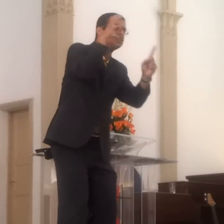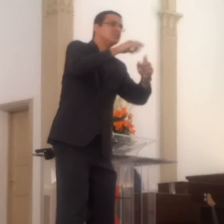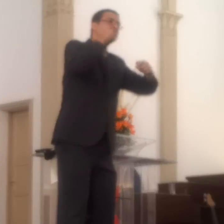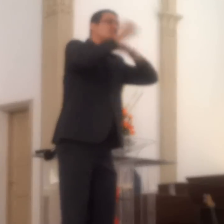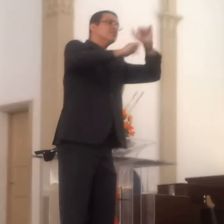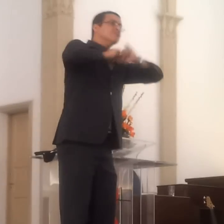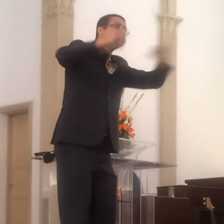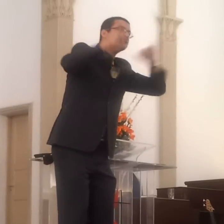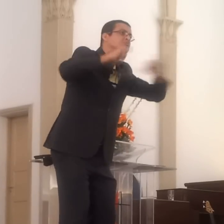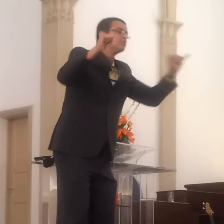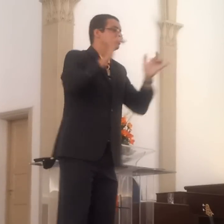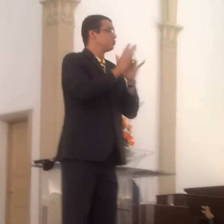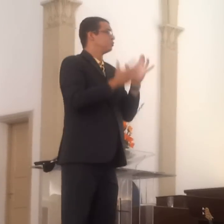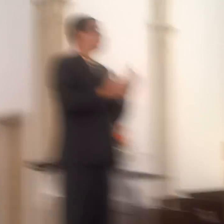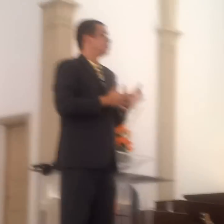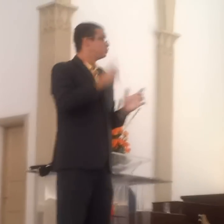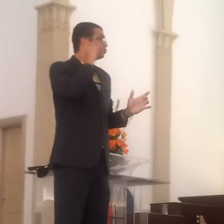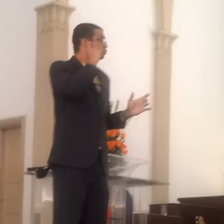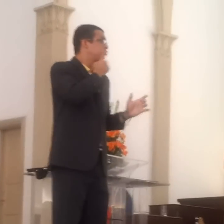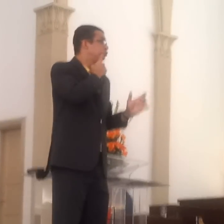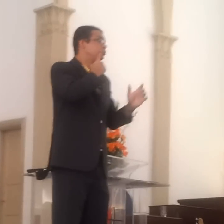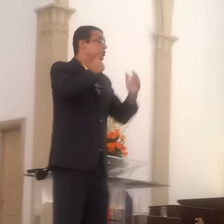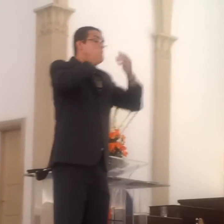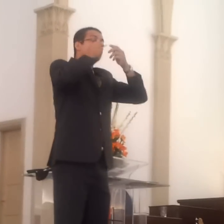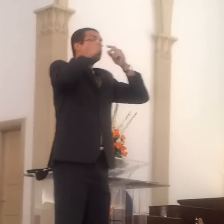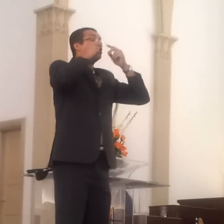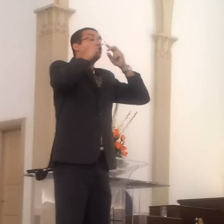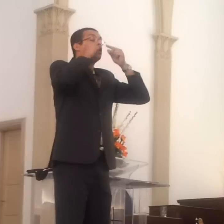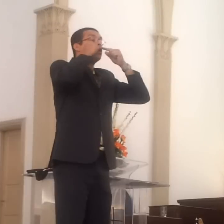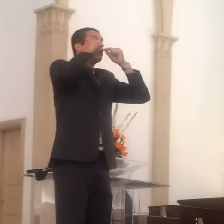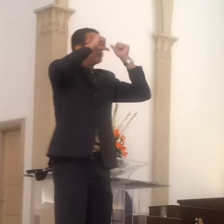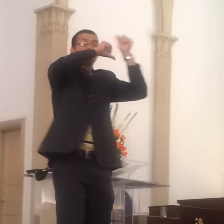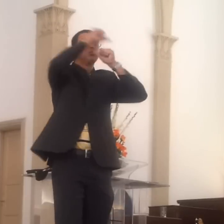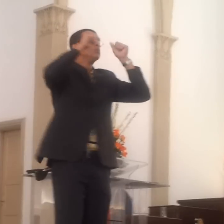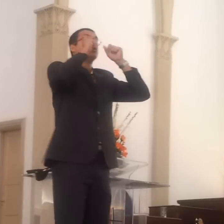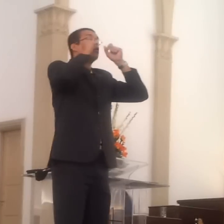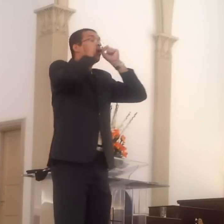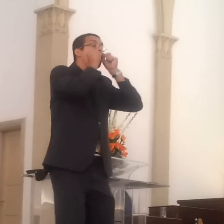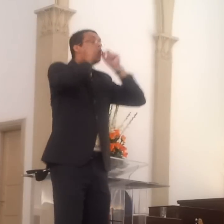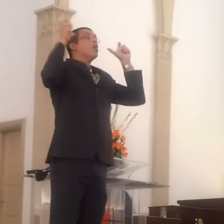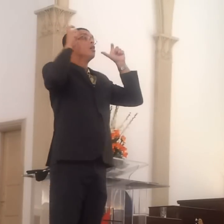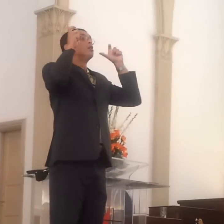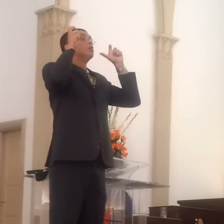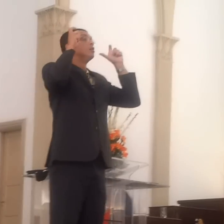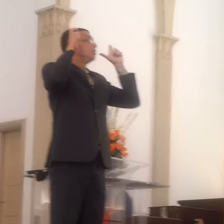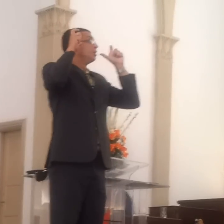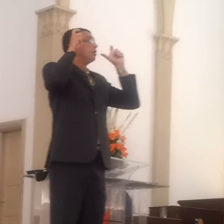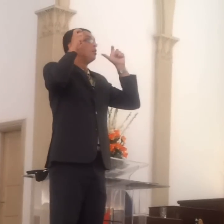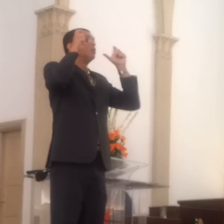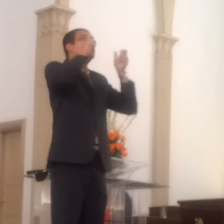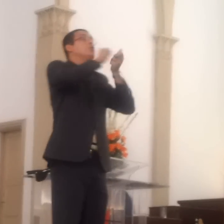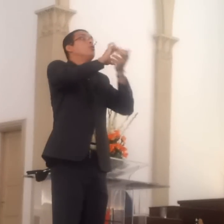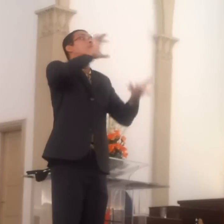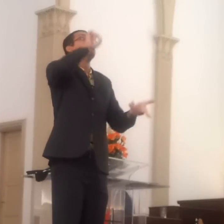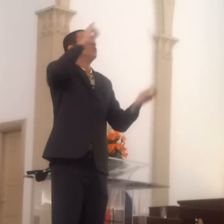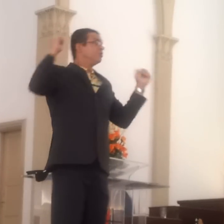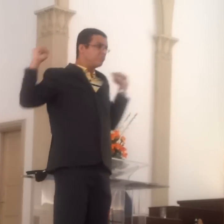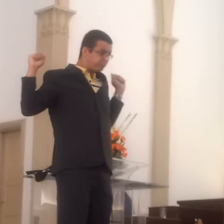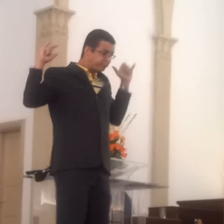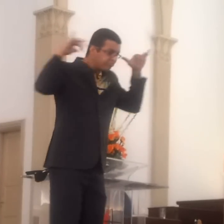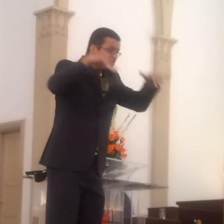as apostas a evangelizar a influenciar este mundo transformar os olhos para que eles possam ver